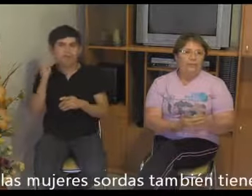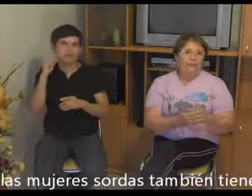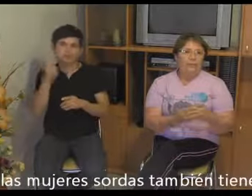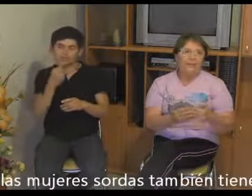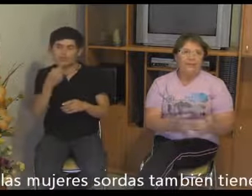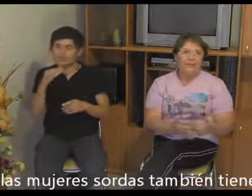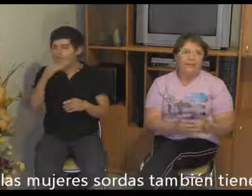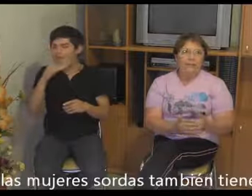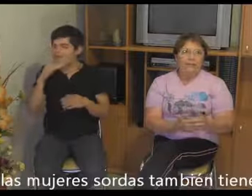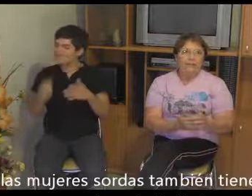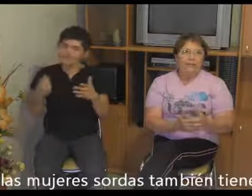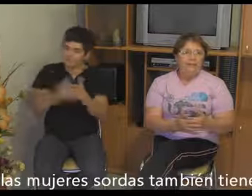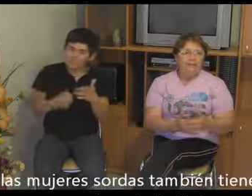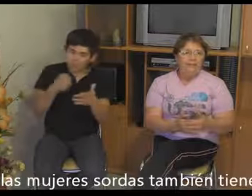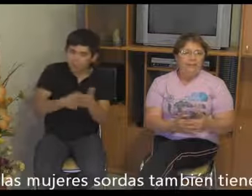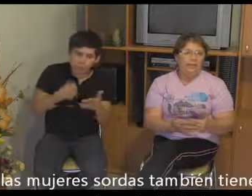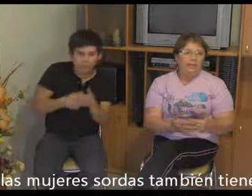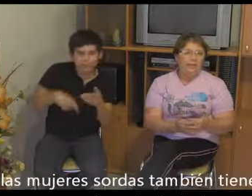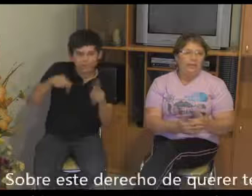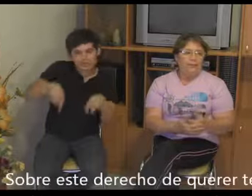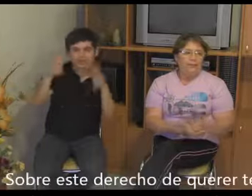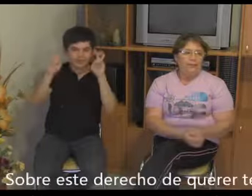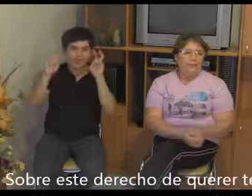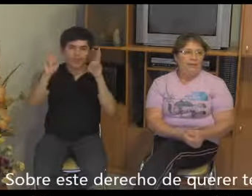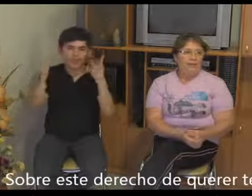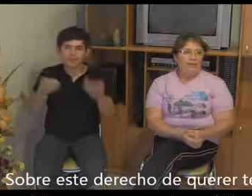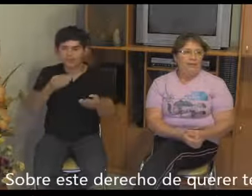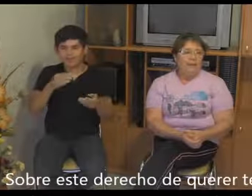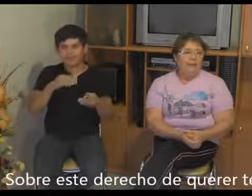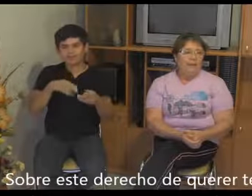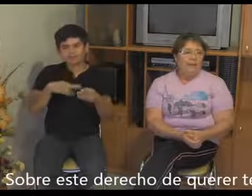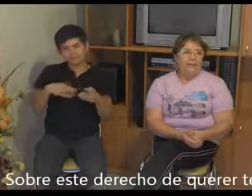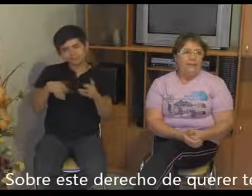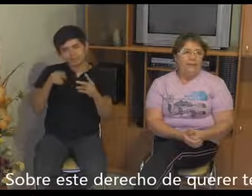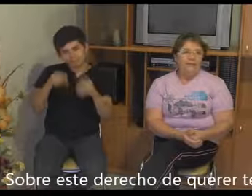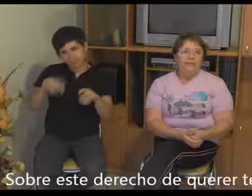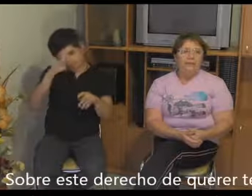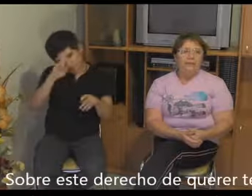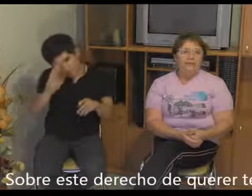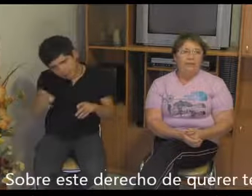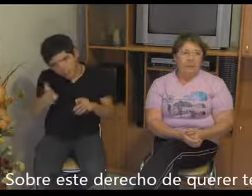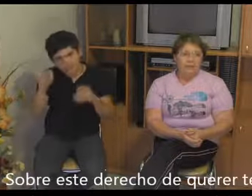que se respeten este derecho tan importante como es el de querer tener hijos o no tener hijos.